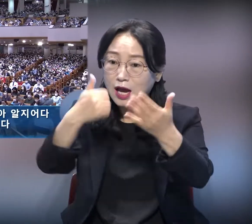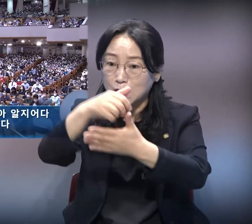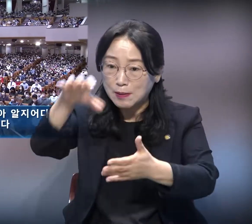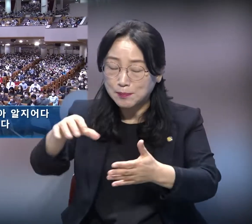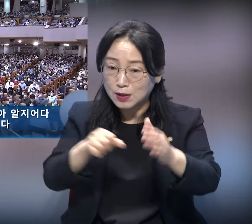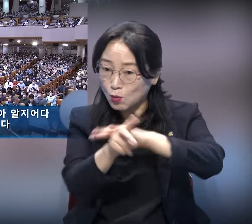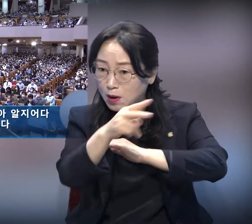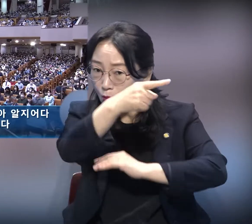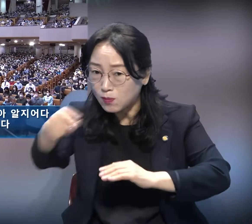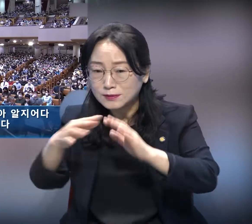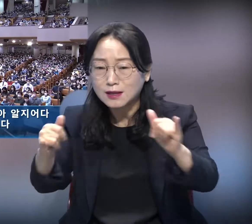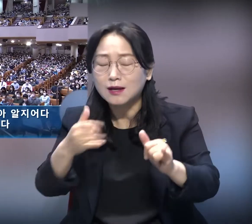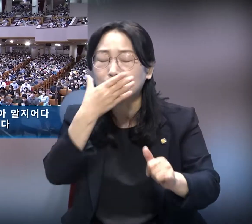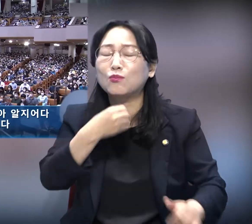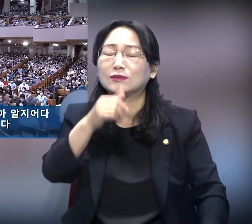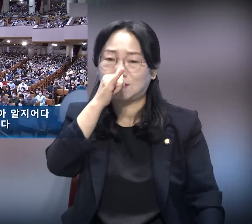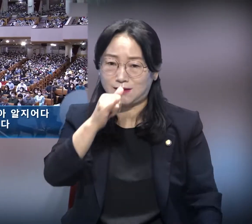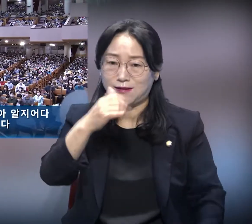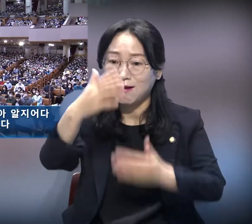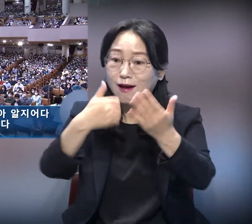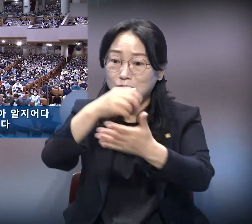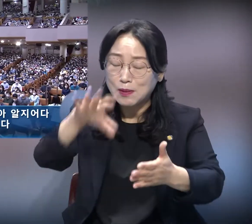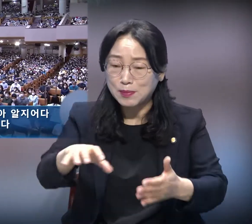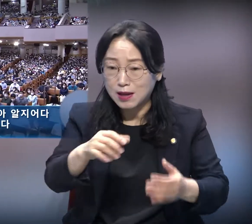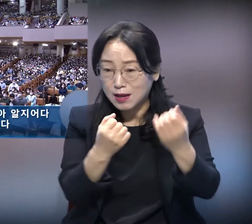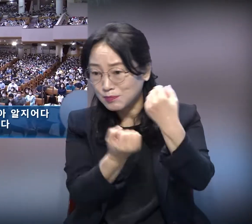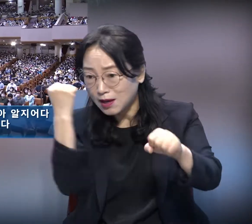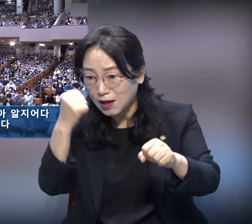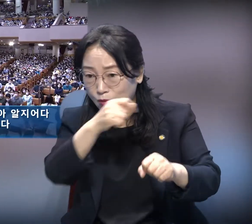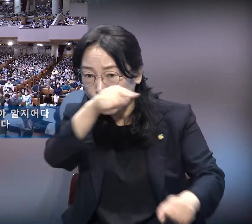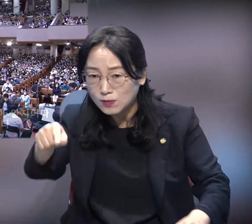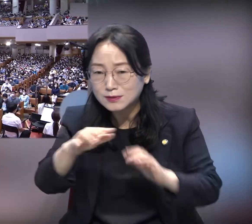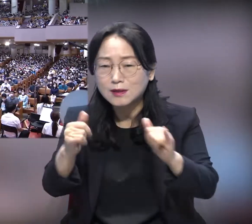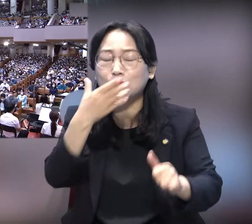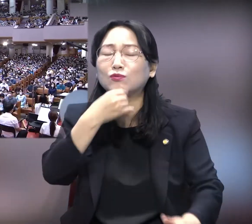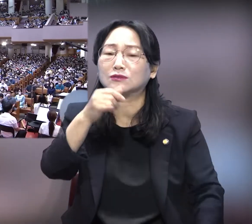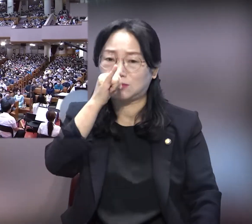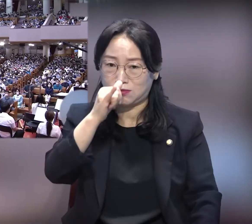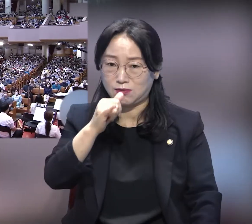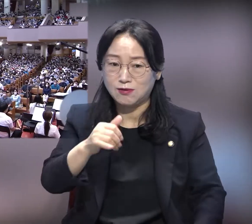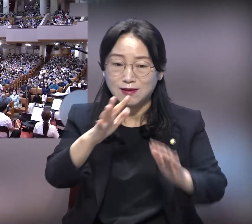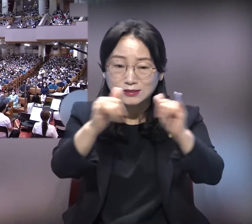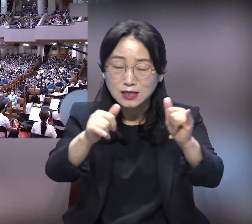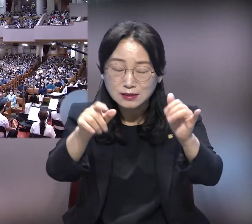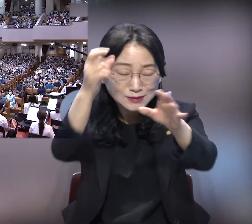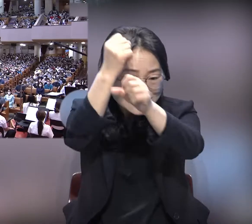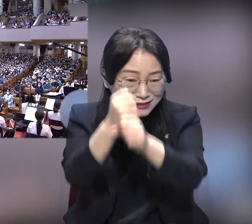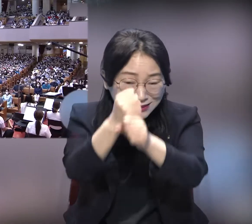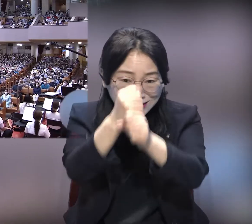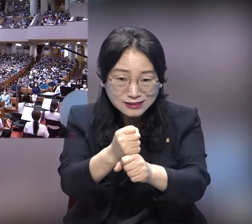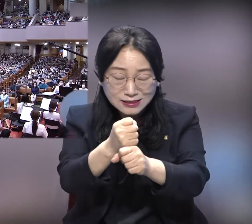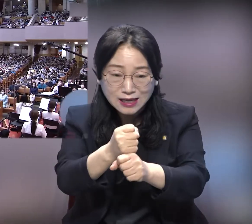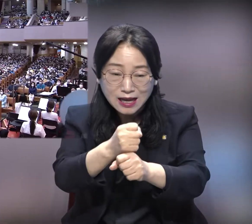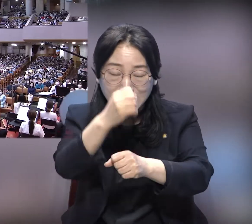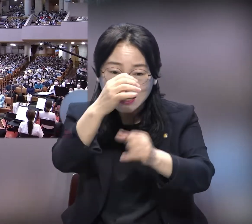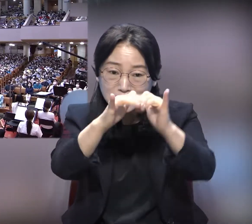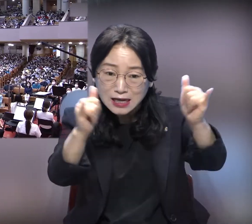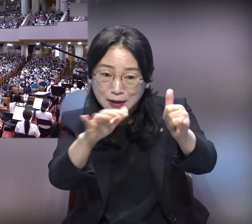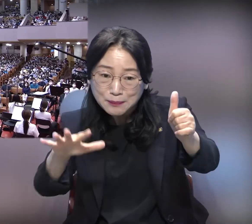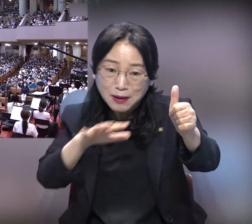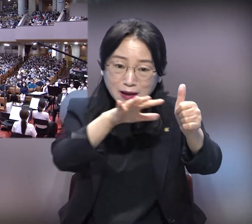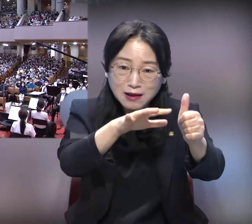복이 있도다. 그에게 피하는 자는 복이 있도다. 사람을 의지하고 사람에게 피하는 자에게는 오히려